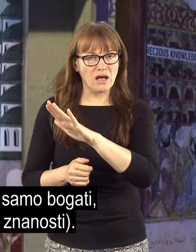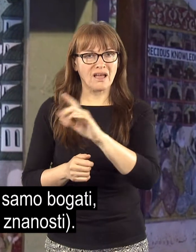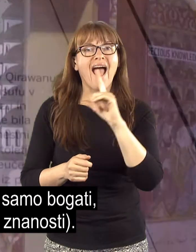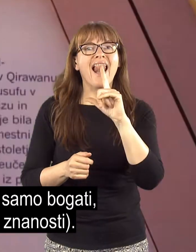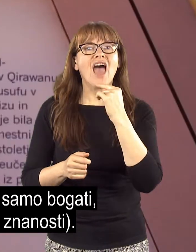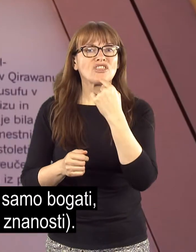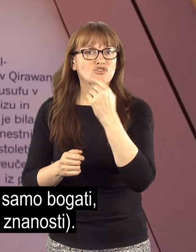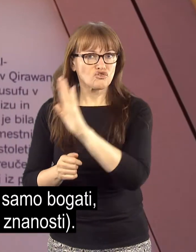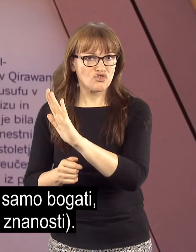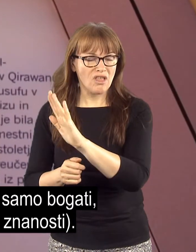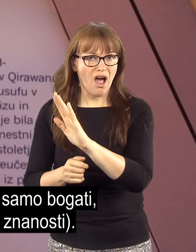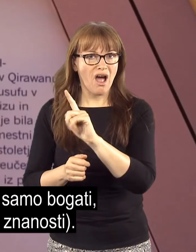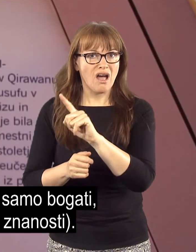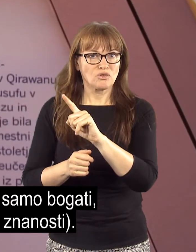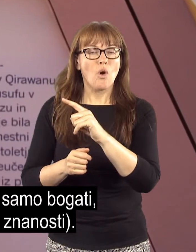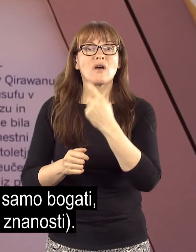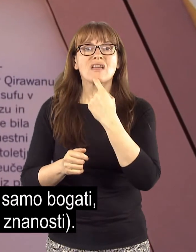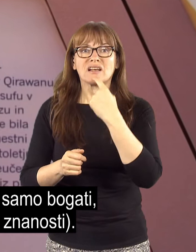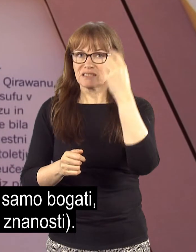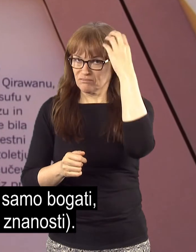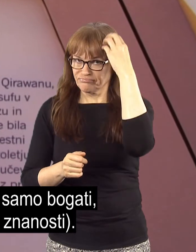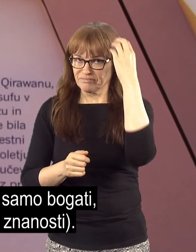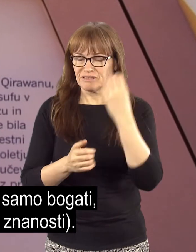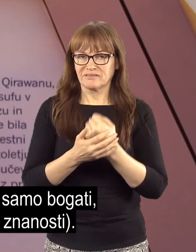v latinščini, to je bil jezik učenosti.